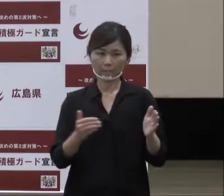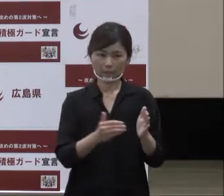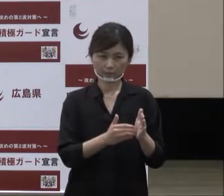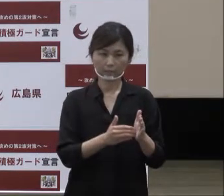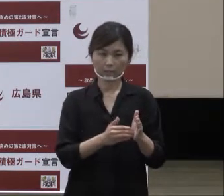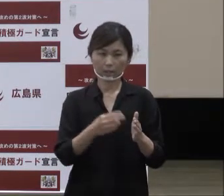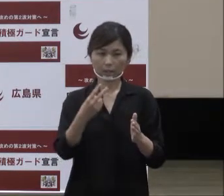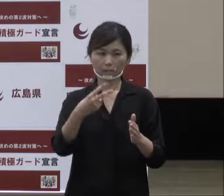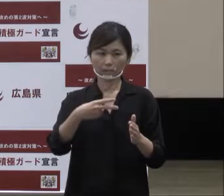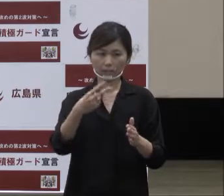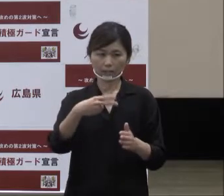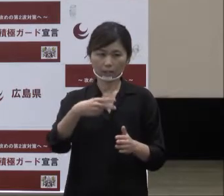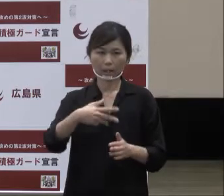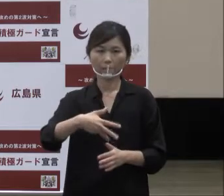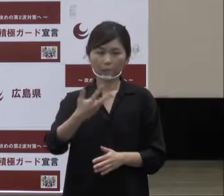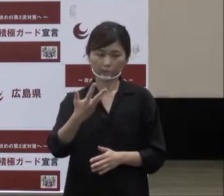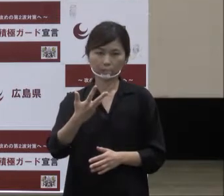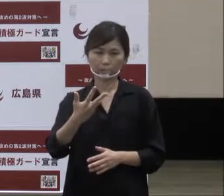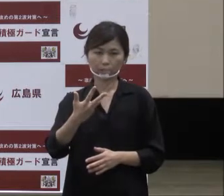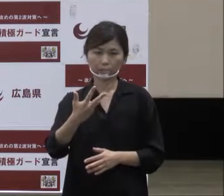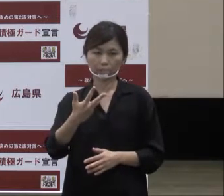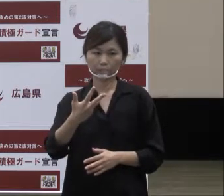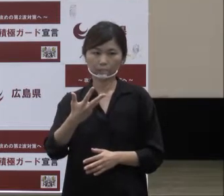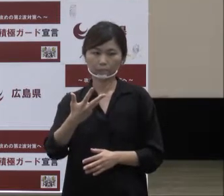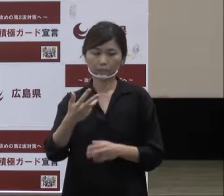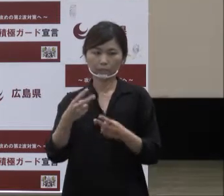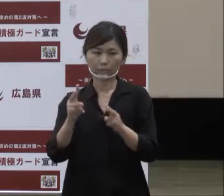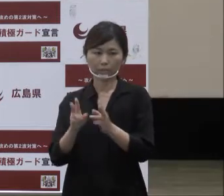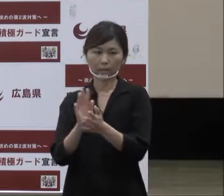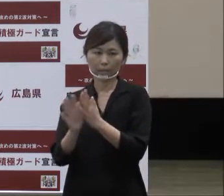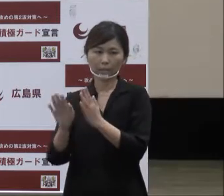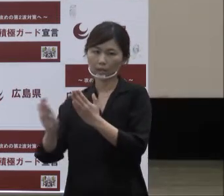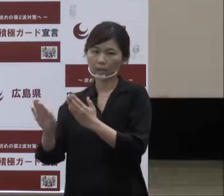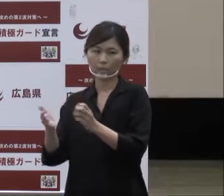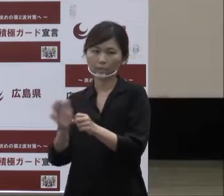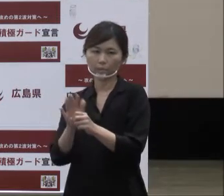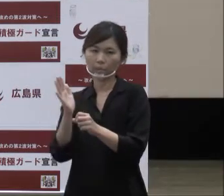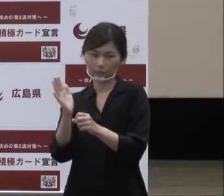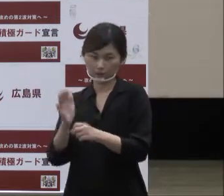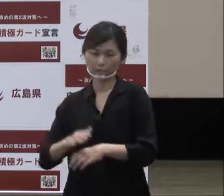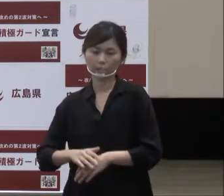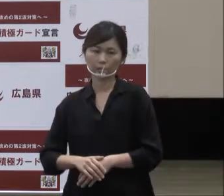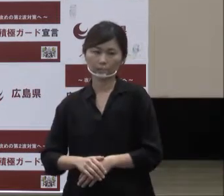件で、これは県外のものを入れてませんので、県外の